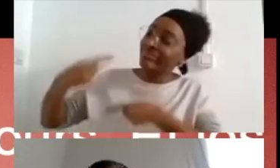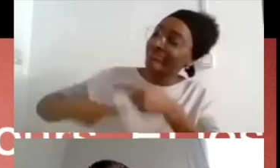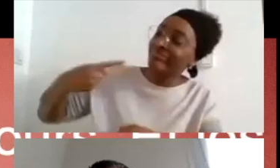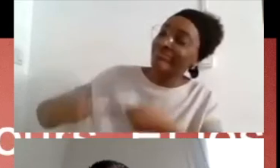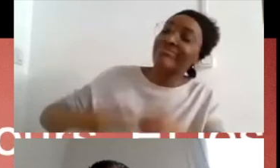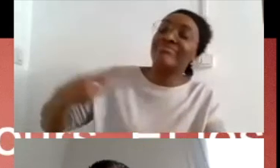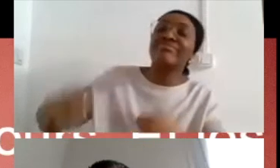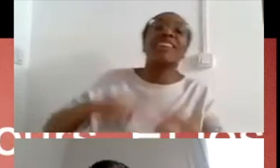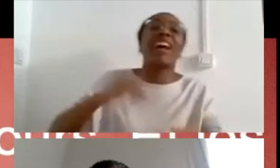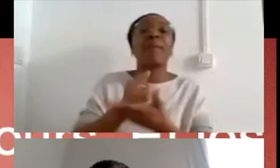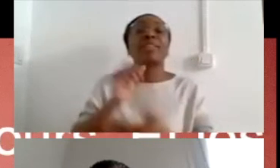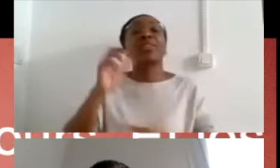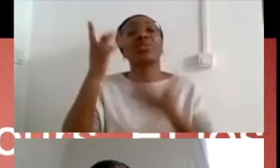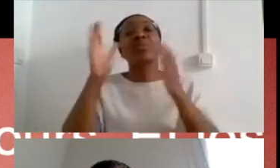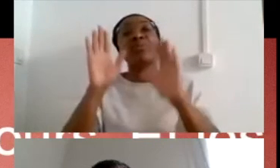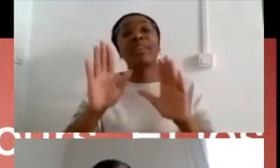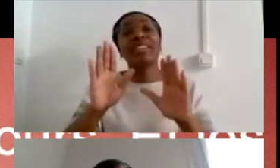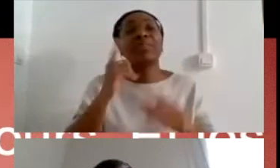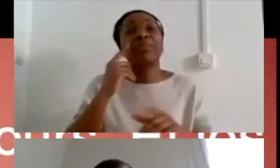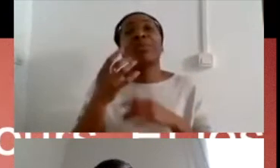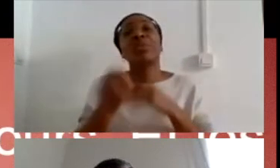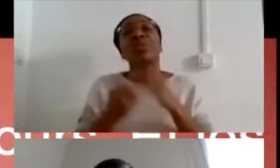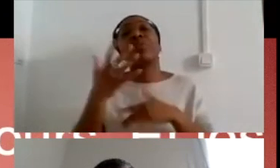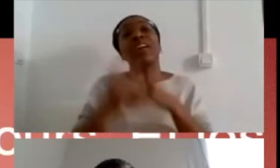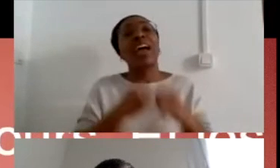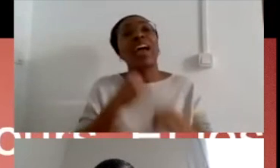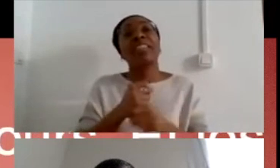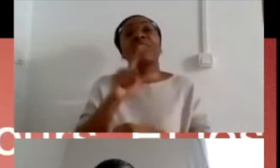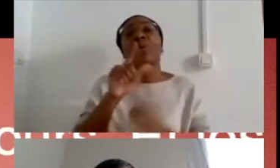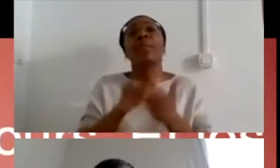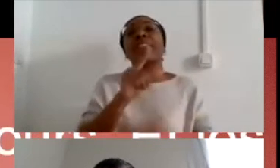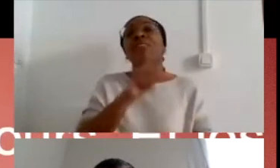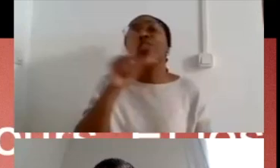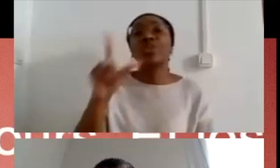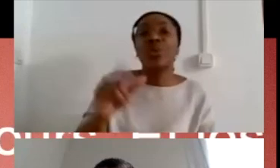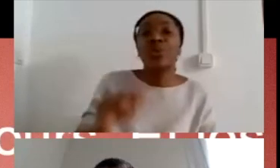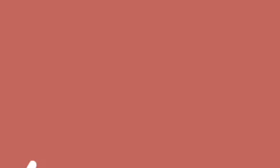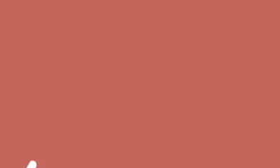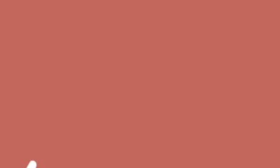Que Dieu vous bénisse en cette année, nous bénisse et nous conduise dans ses voies pleinement.